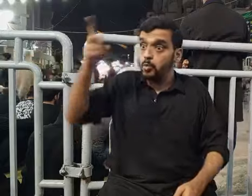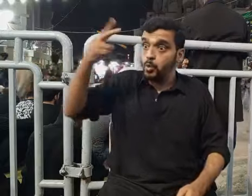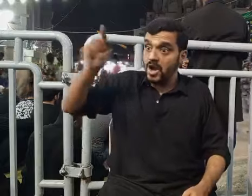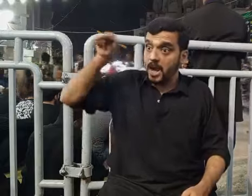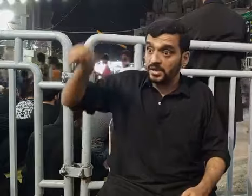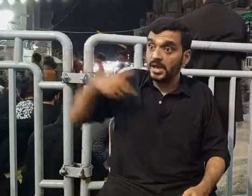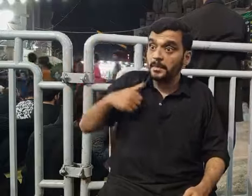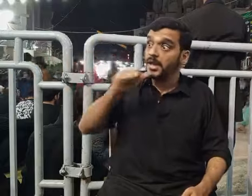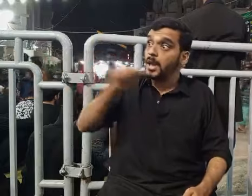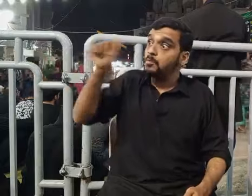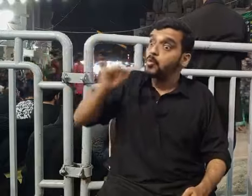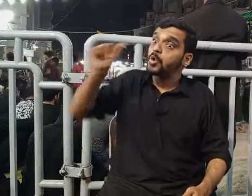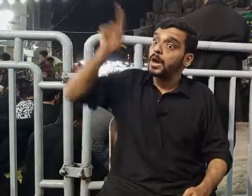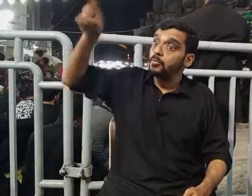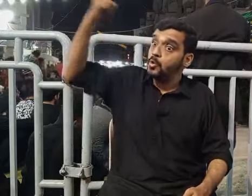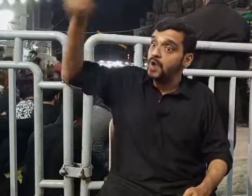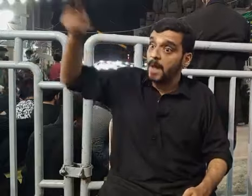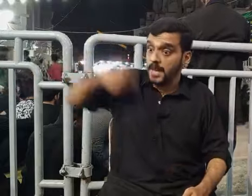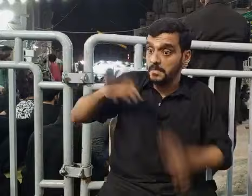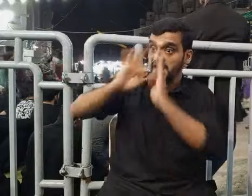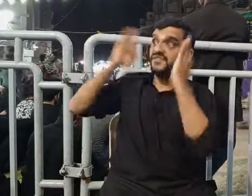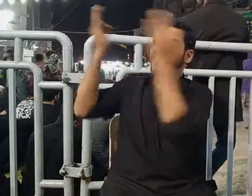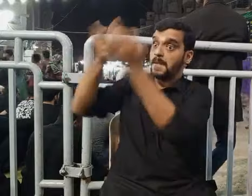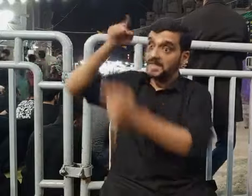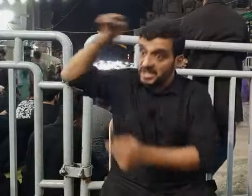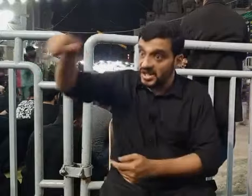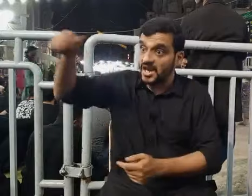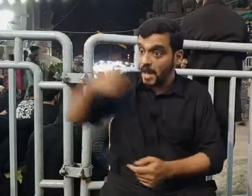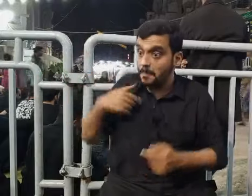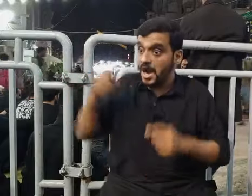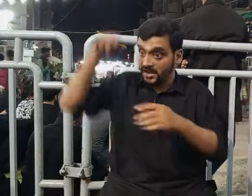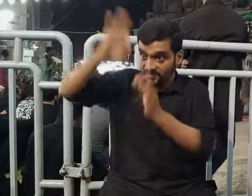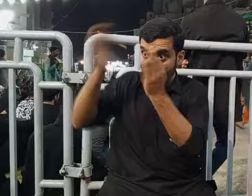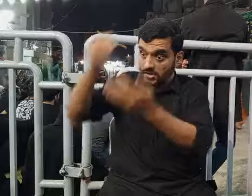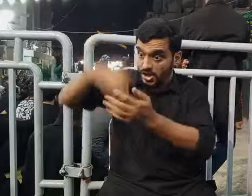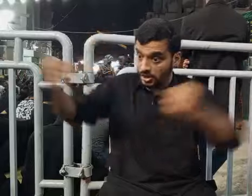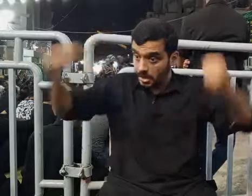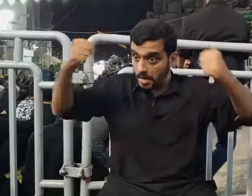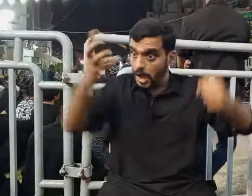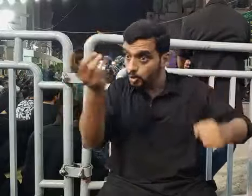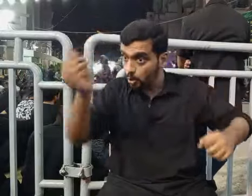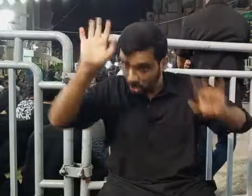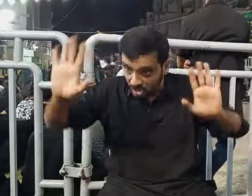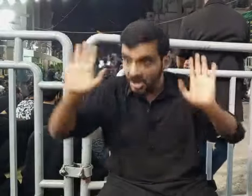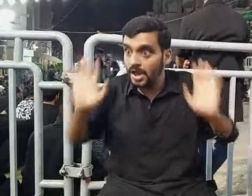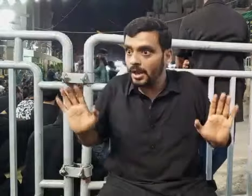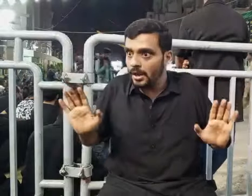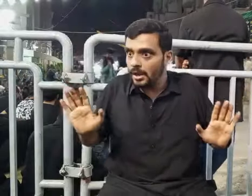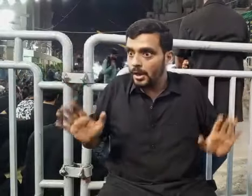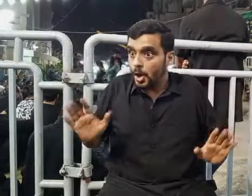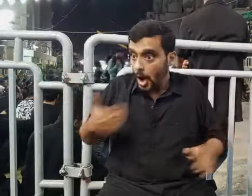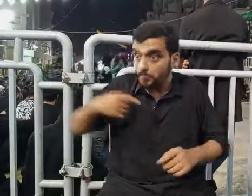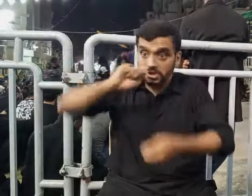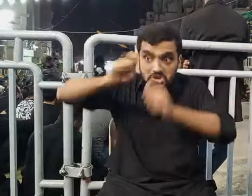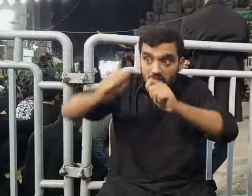کتاب جنگ میں ترغیب کرنے آیا ہوں، 13 برس کے بچے ورنہ کہاں رہتے ہیں، وہ بھی 3 دن کے بھوکے پیاسے ہوں، کتاب جنگ لیکن میں